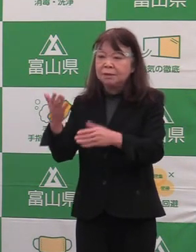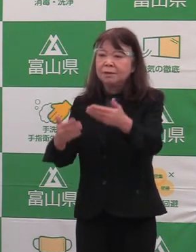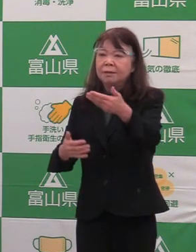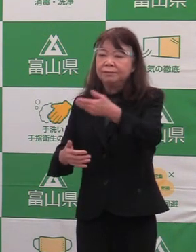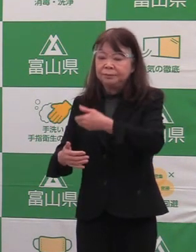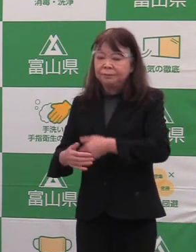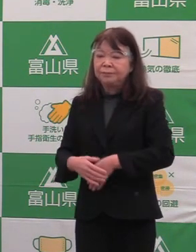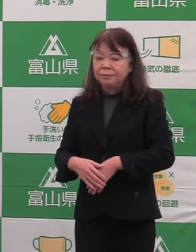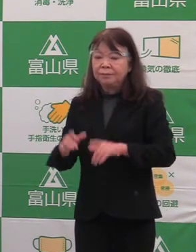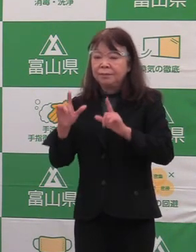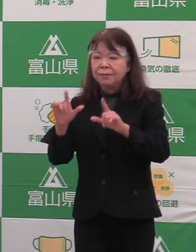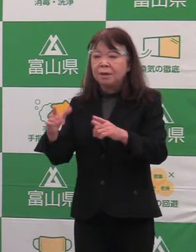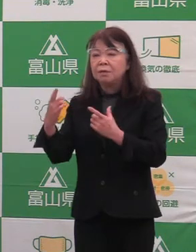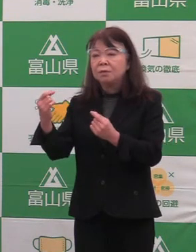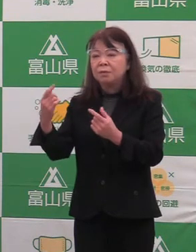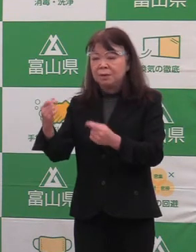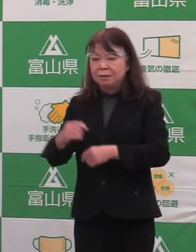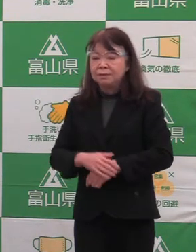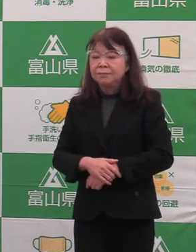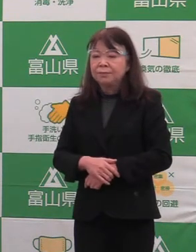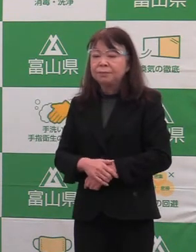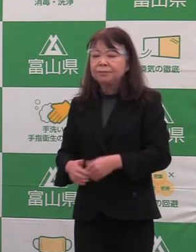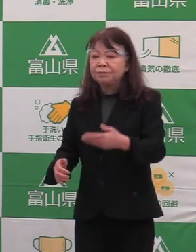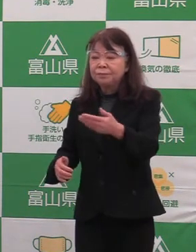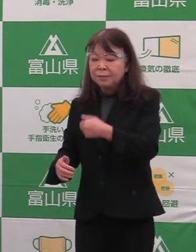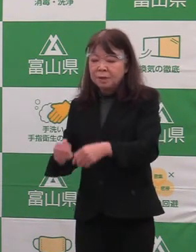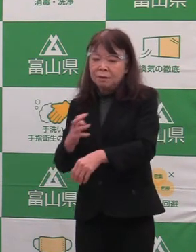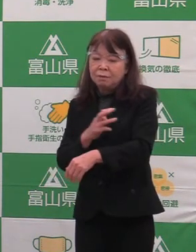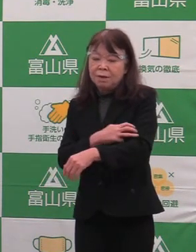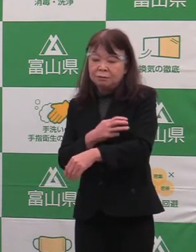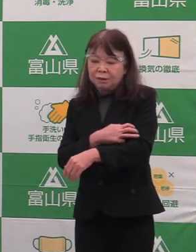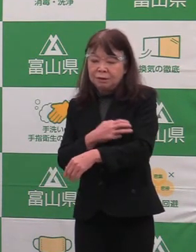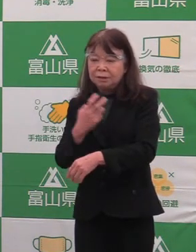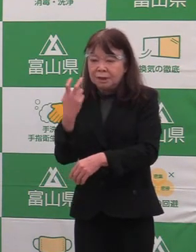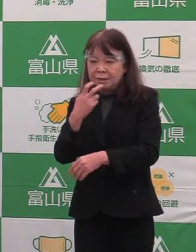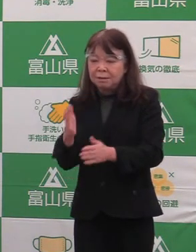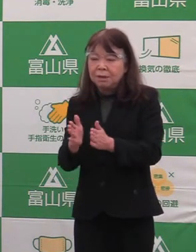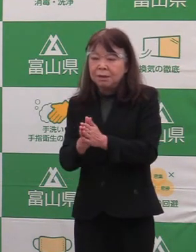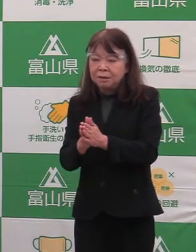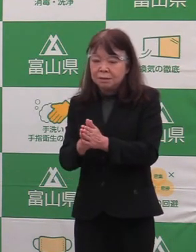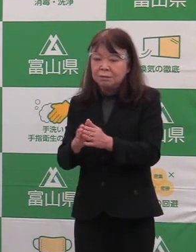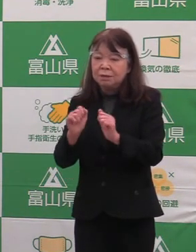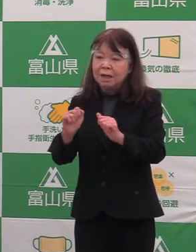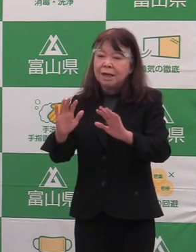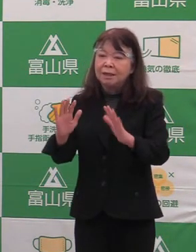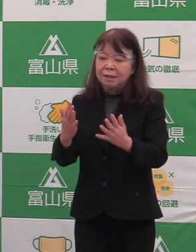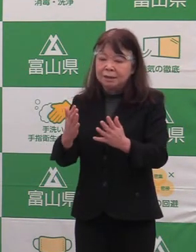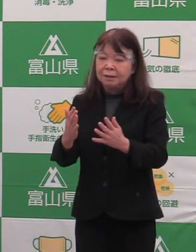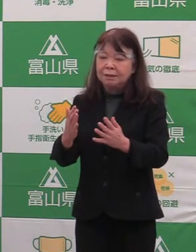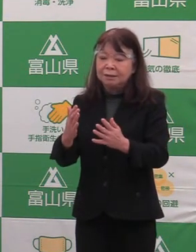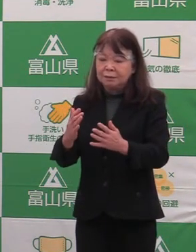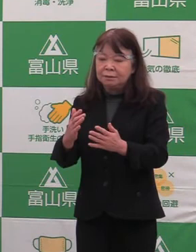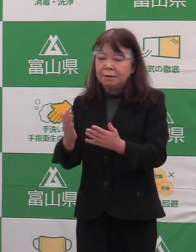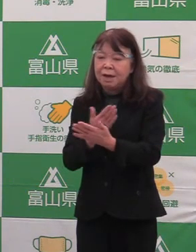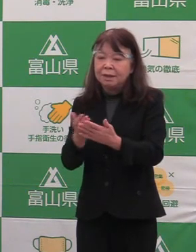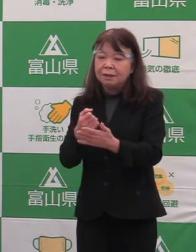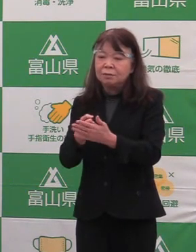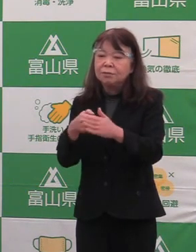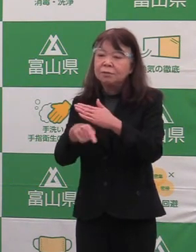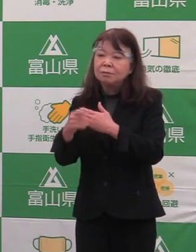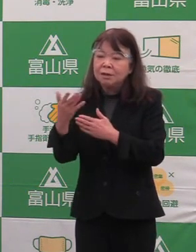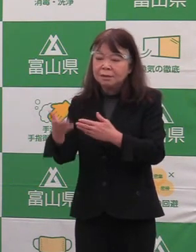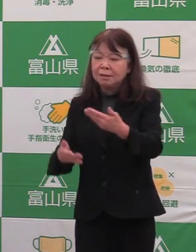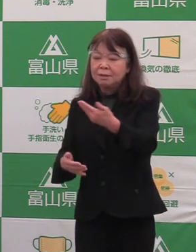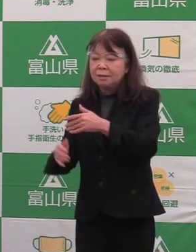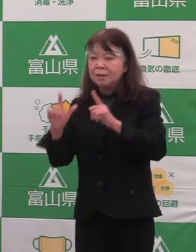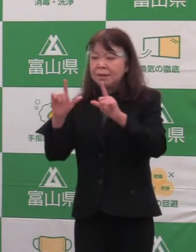通りワクチン検査パッケージを適用しないというのを決めるプロセスとしてはそれになるということ、 そうな